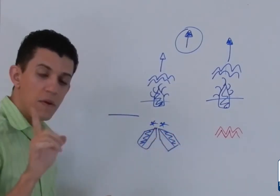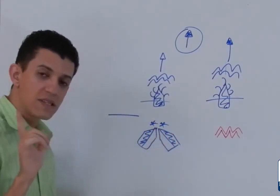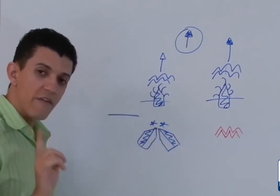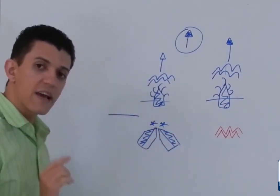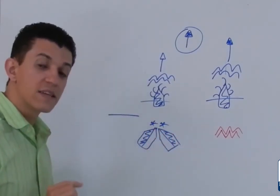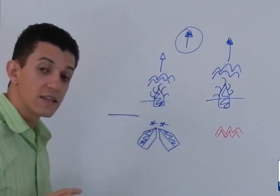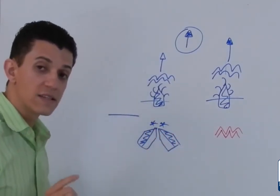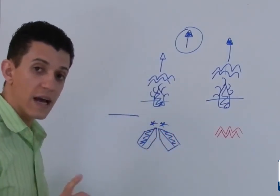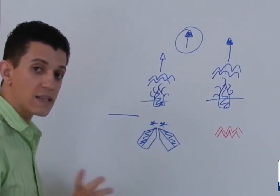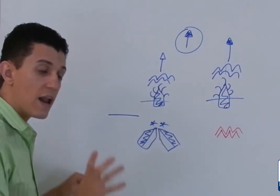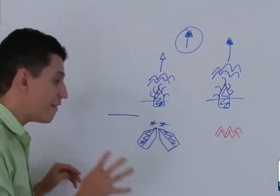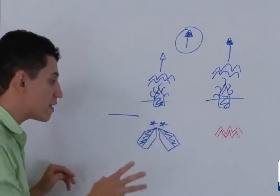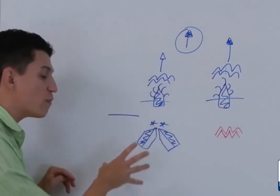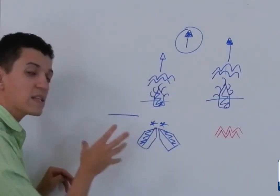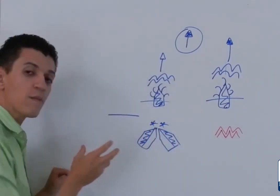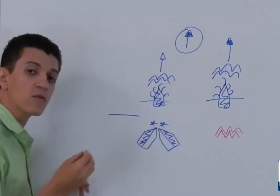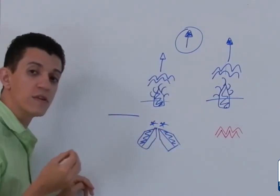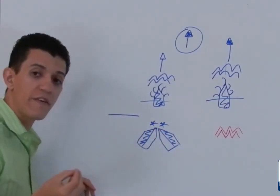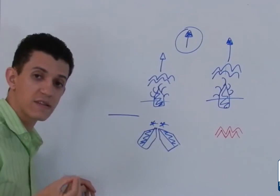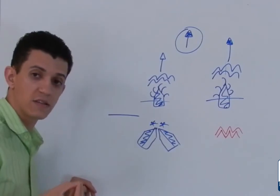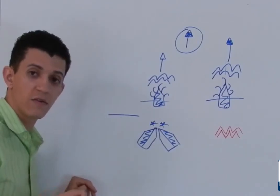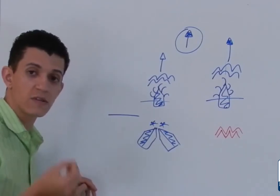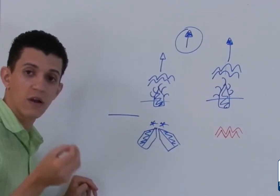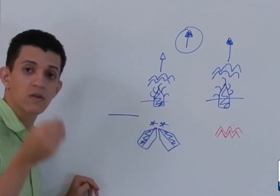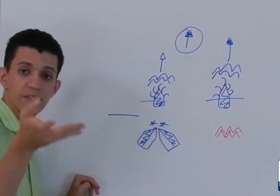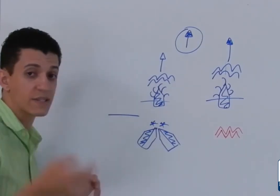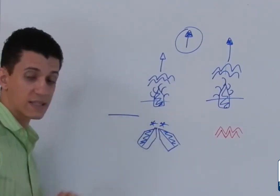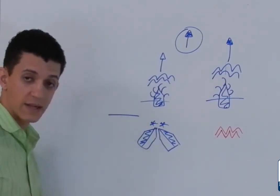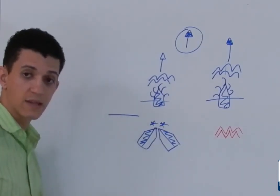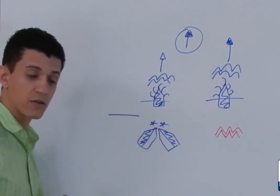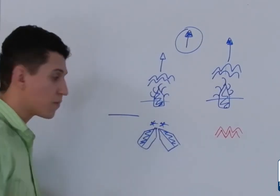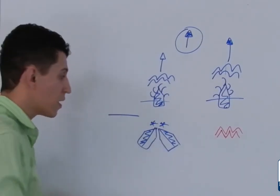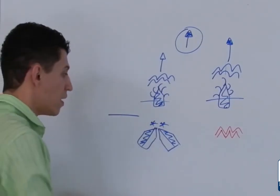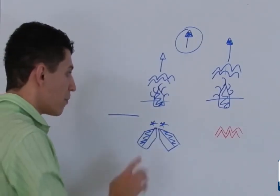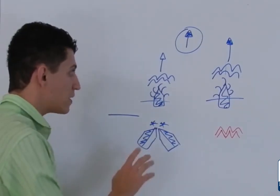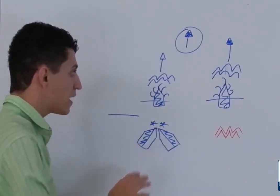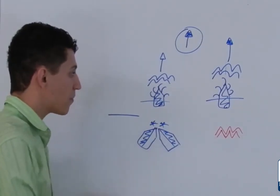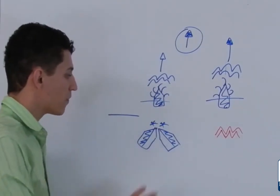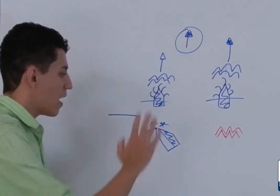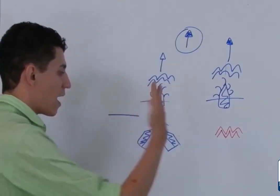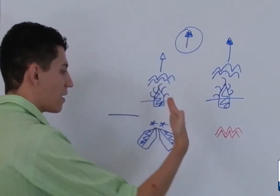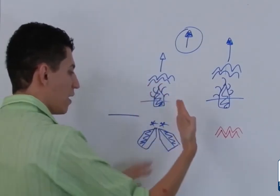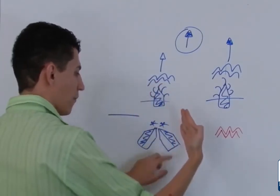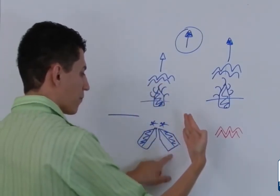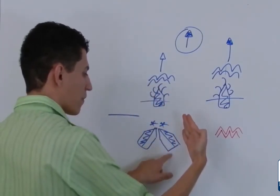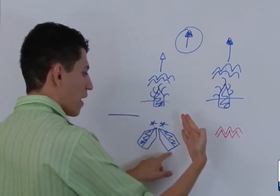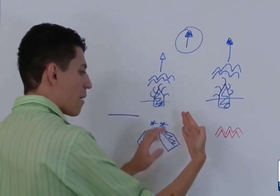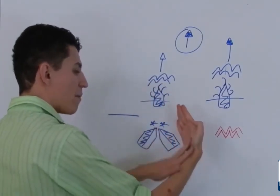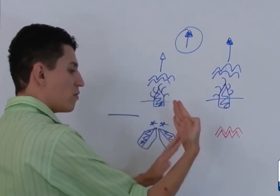Observe que a escrita de sinais é feita do mesmo ponto de vista de você quando você está sinalizando. Por exemplo, aqui é a minha mão